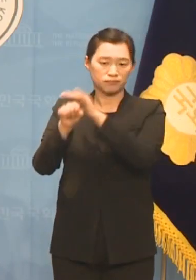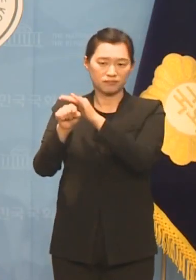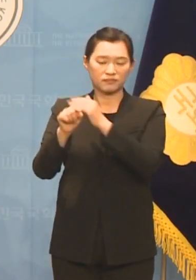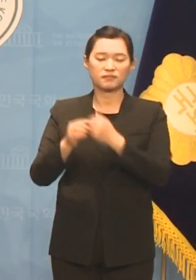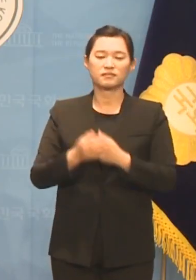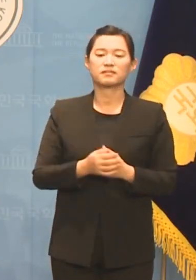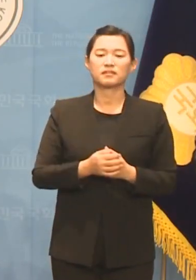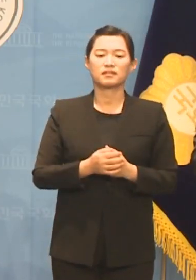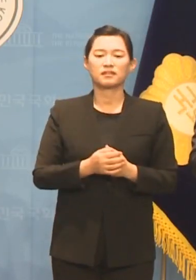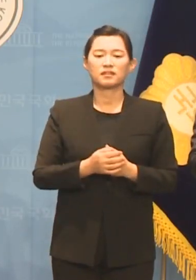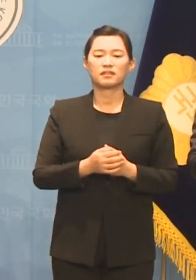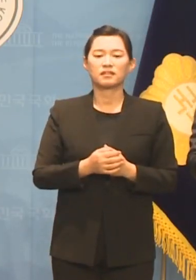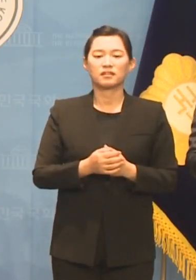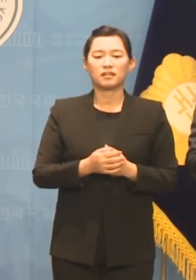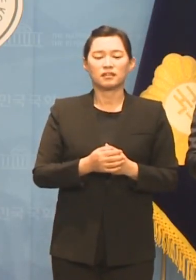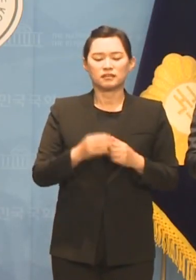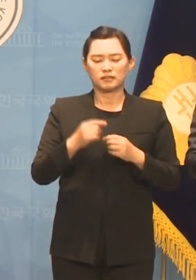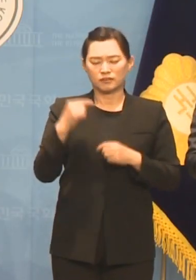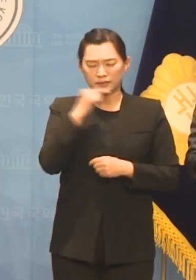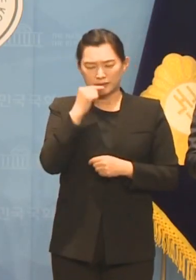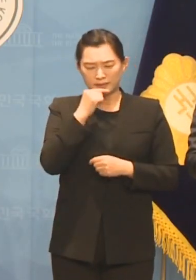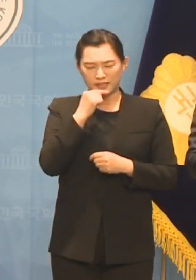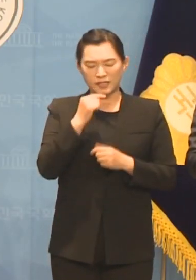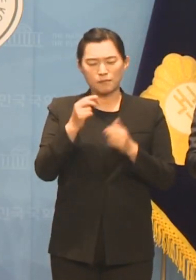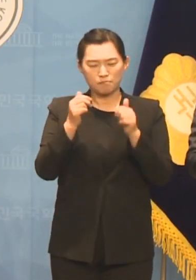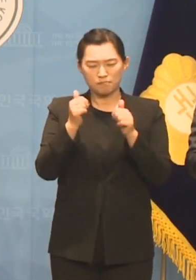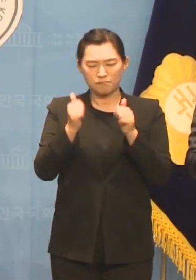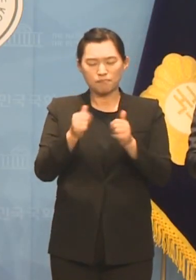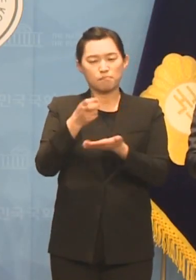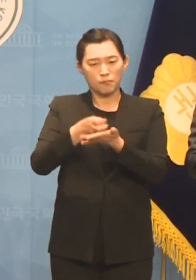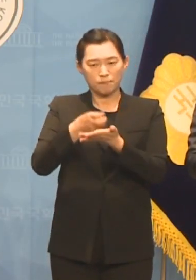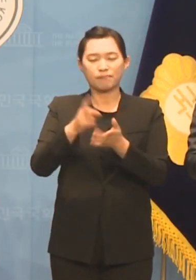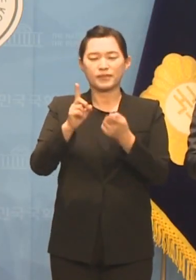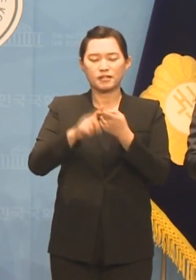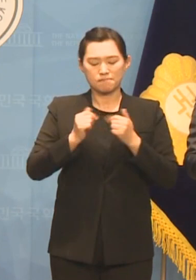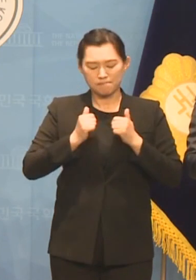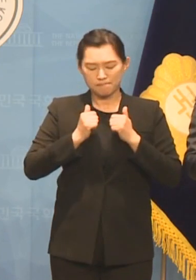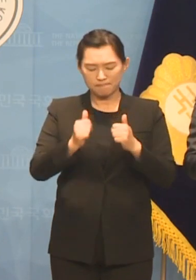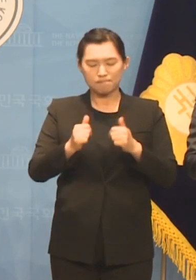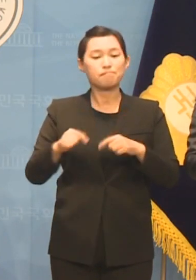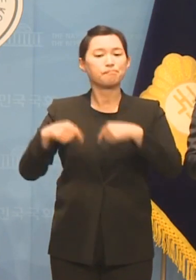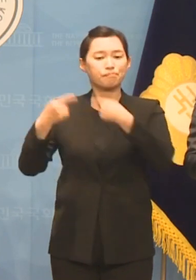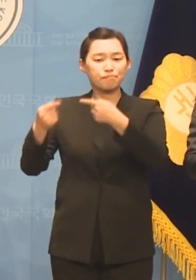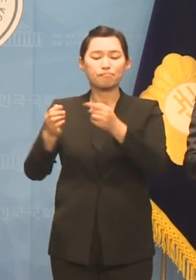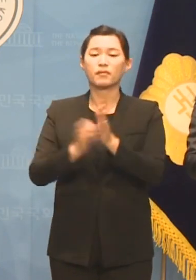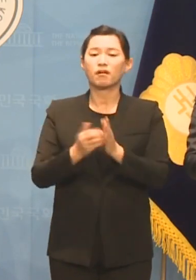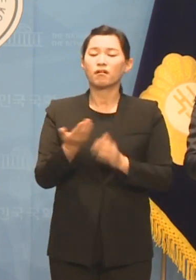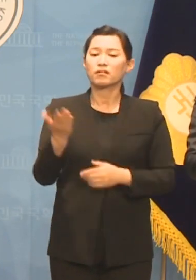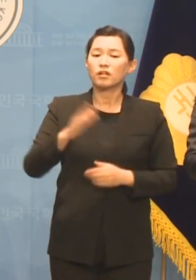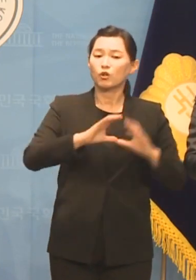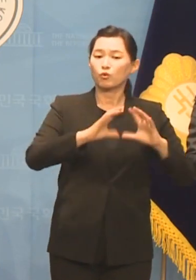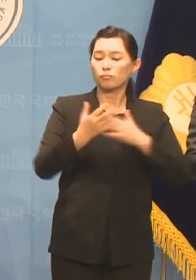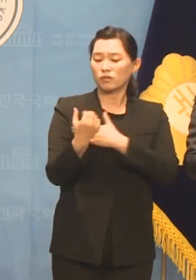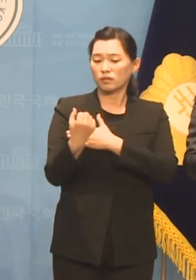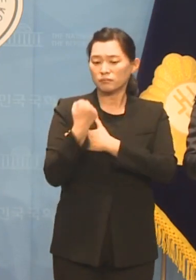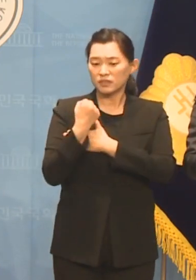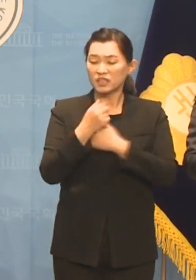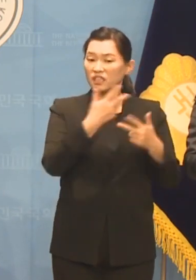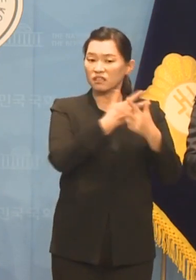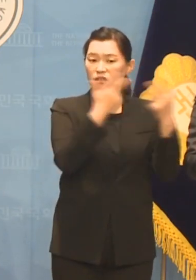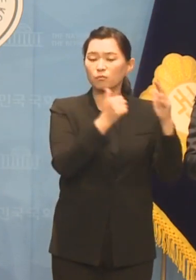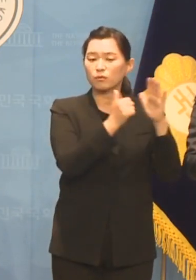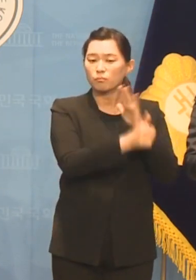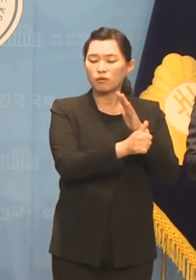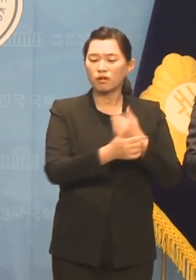법정 출석을 통해 누구보다 철저히 사법 절차를 준수하며 성실히 임해왔습니다. 그럼에도 국민의힘은 마치 이재명